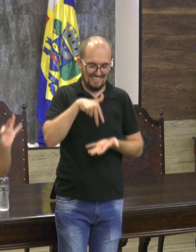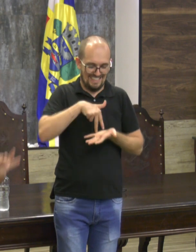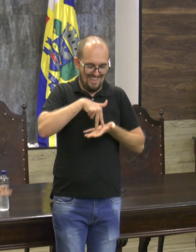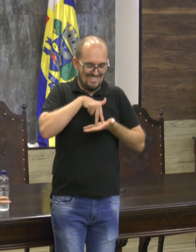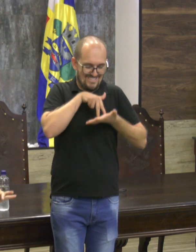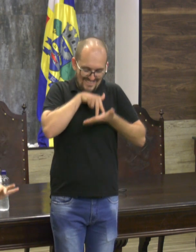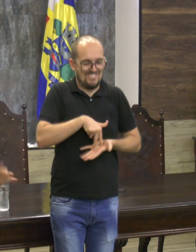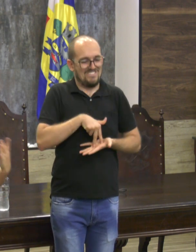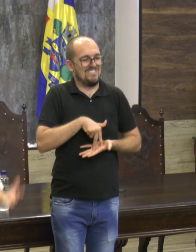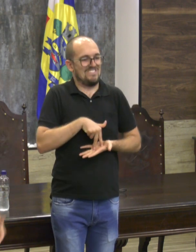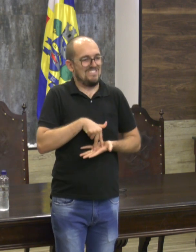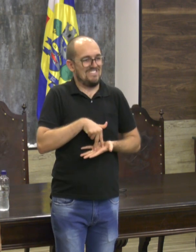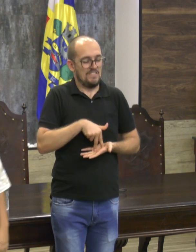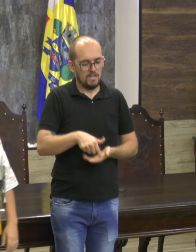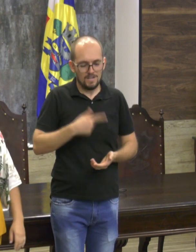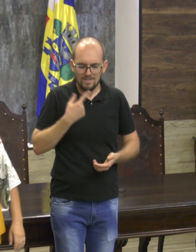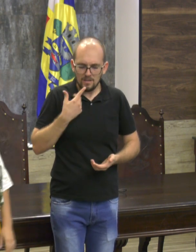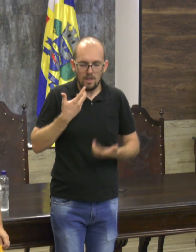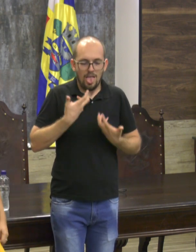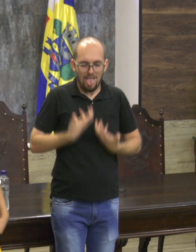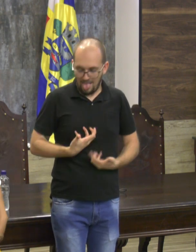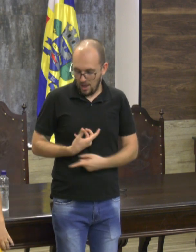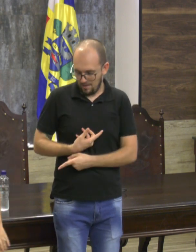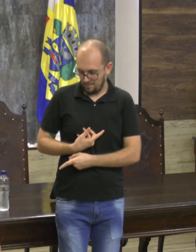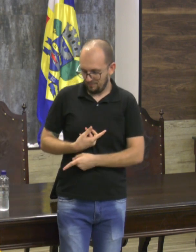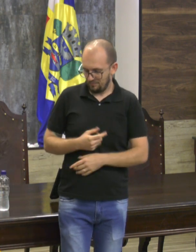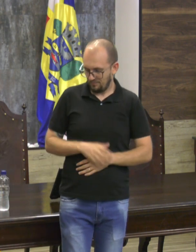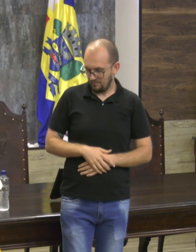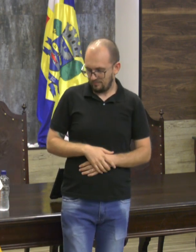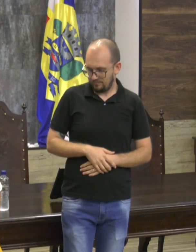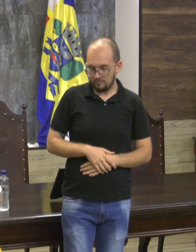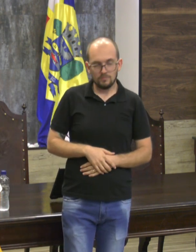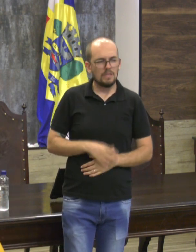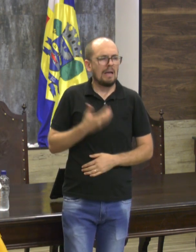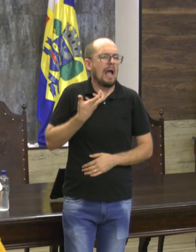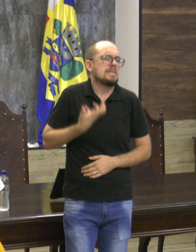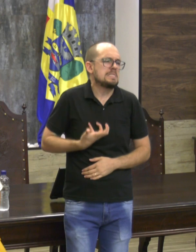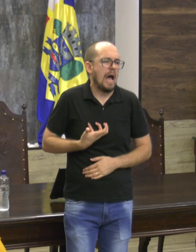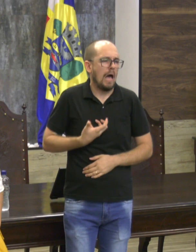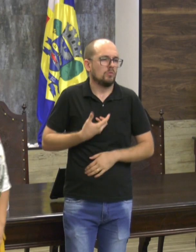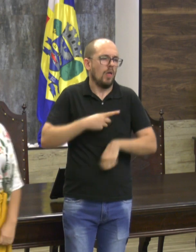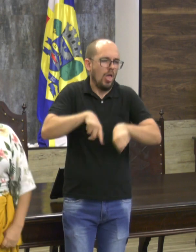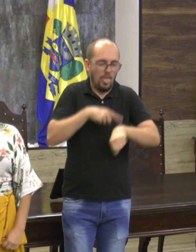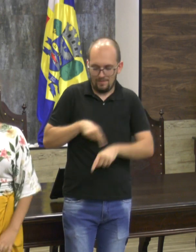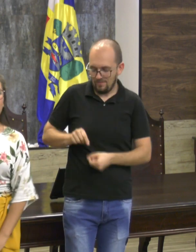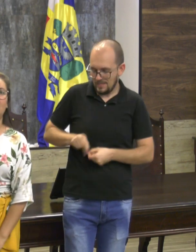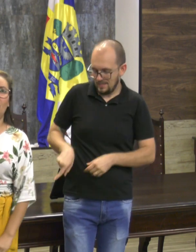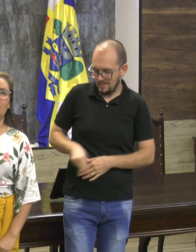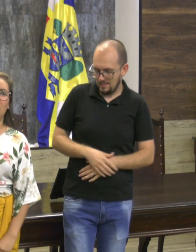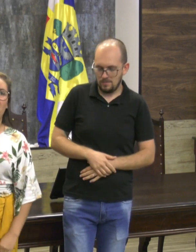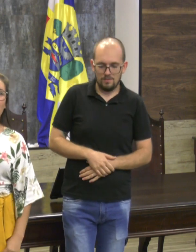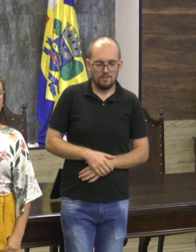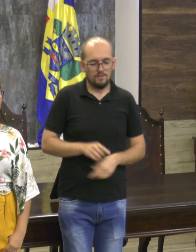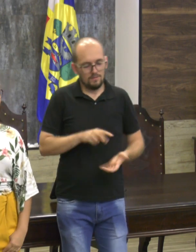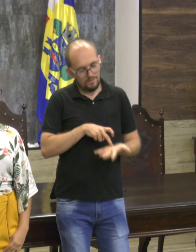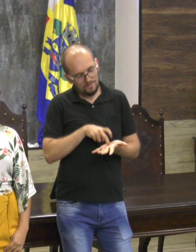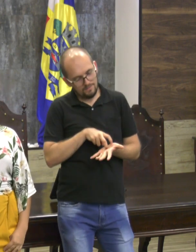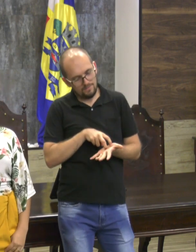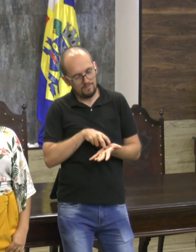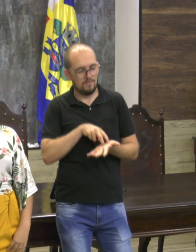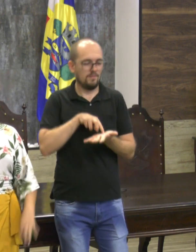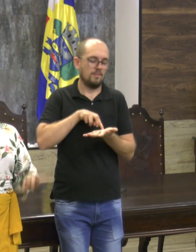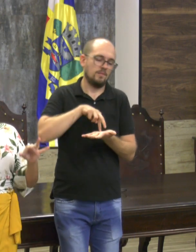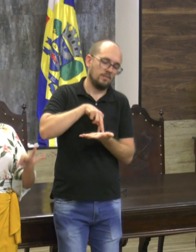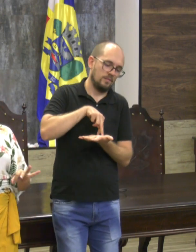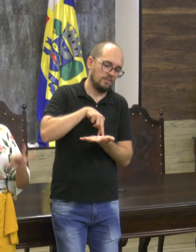escola, em pé. Quando ele cansava, ele fazia assim com a perna. Ele descansava assim, a perninha assim. Fazia assim, aí ele fazia assim com a outra perna, tentava